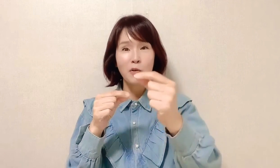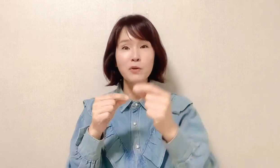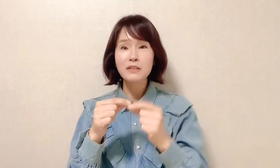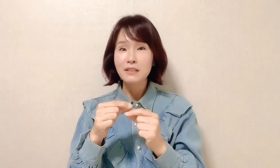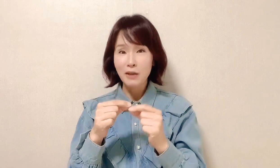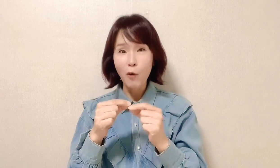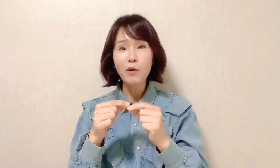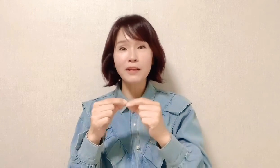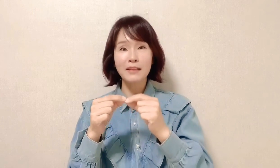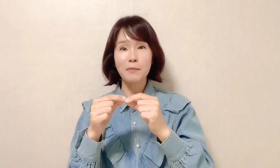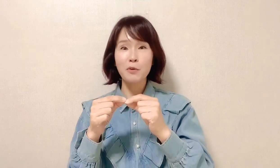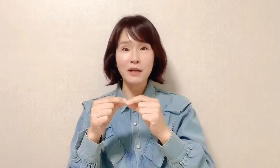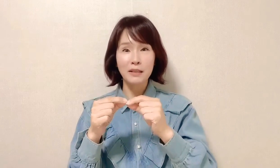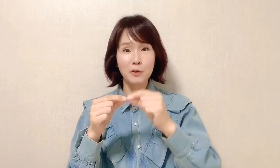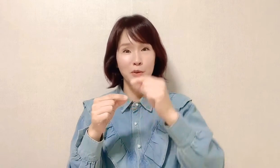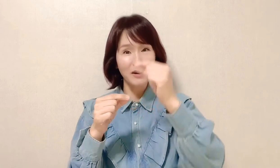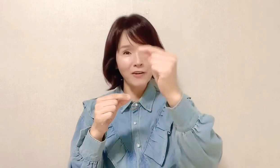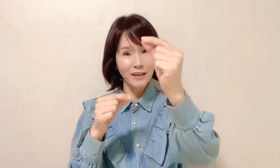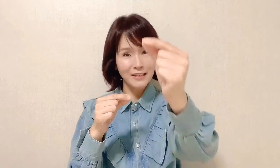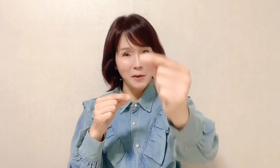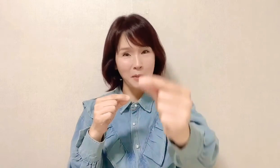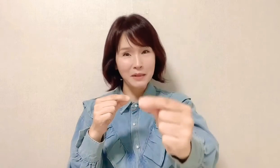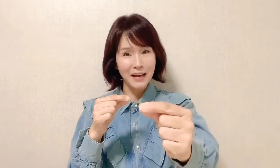혹은 영원하다 표현할 때도 이렇게 사용합니다.